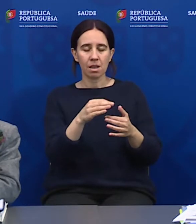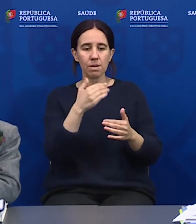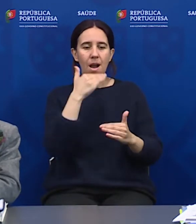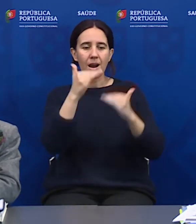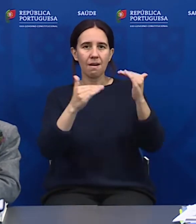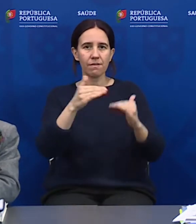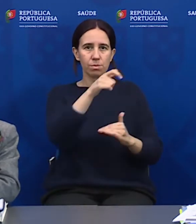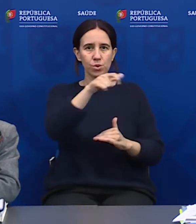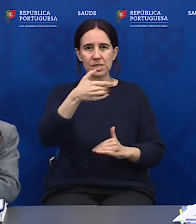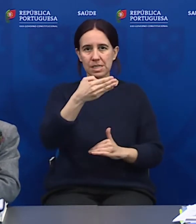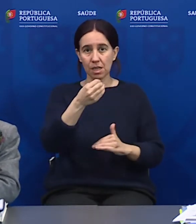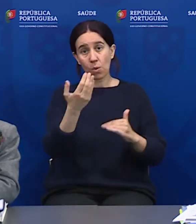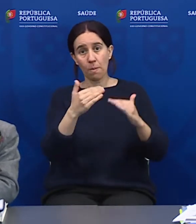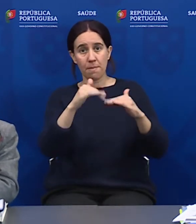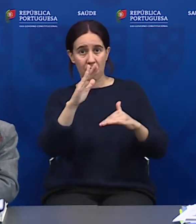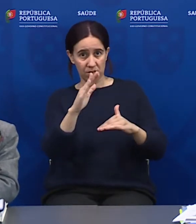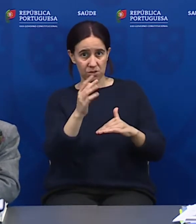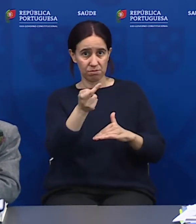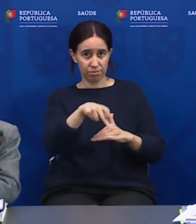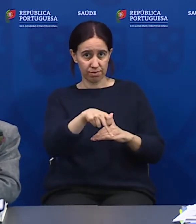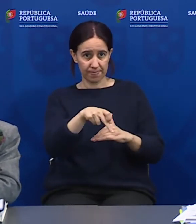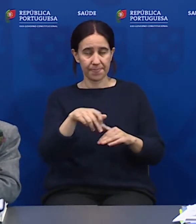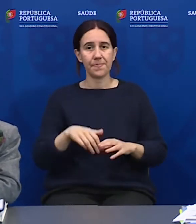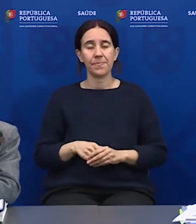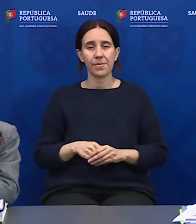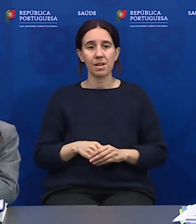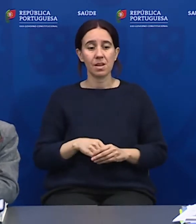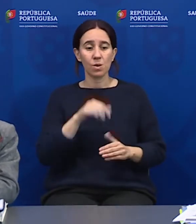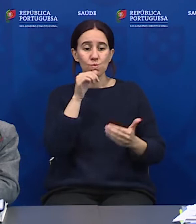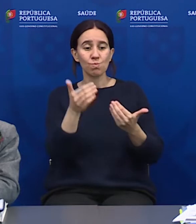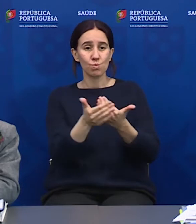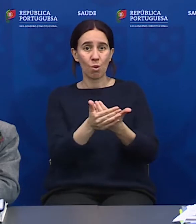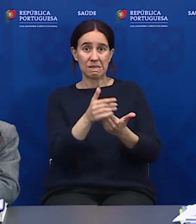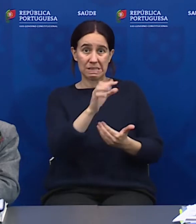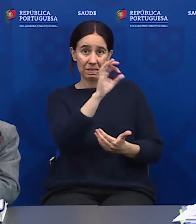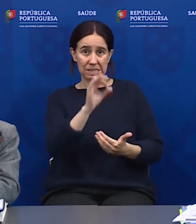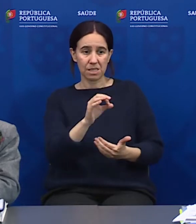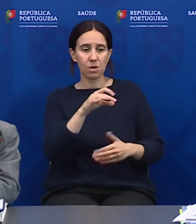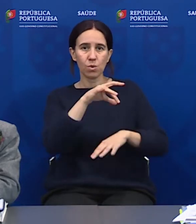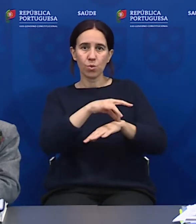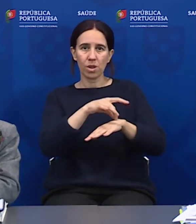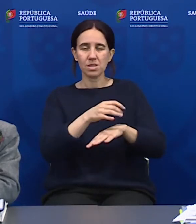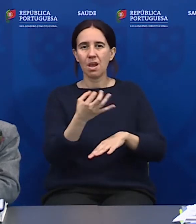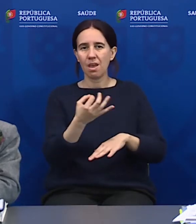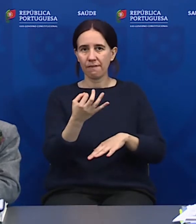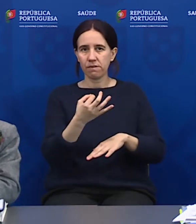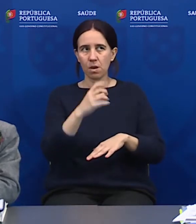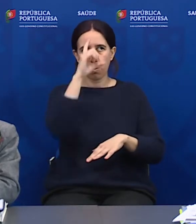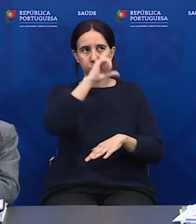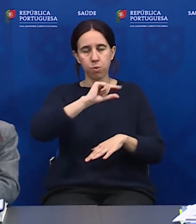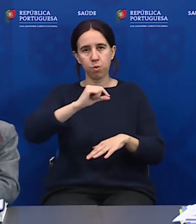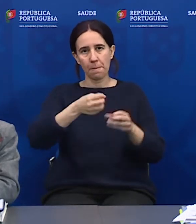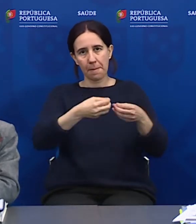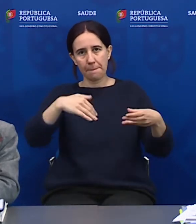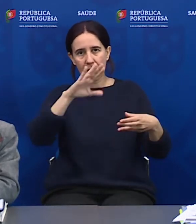com 70 anos ou mais. A letalidade desta doença é, de facto, muito maior entre